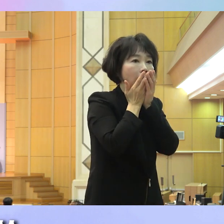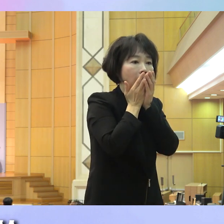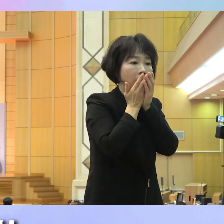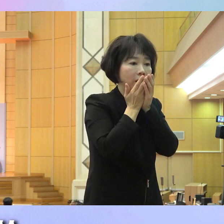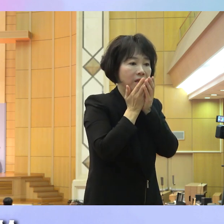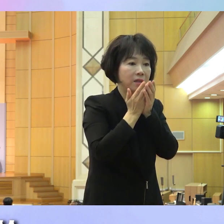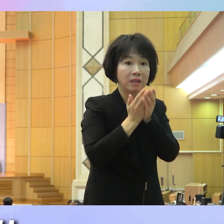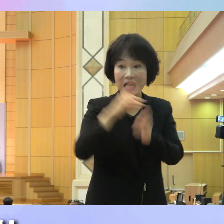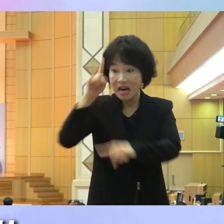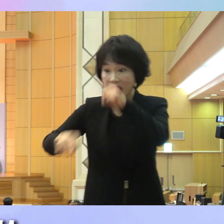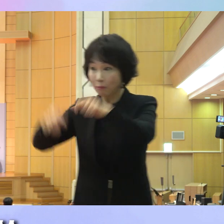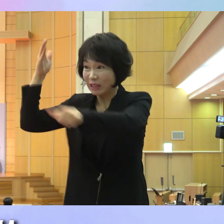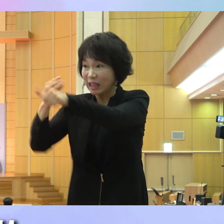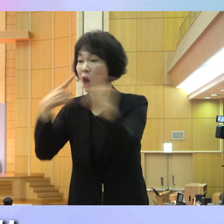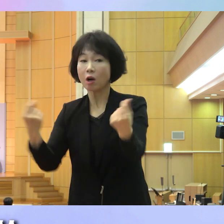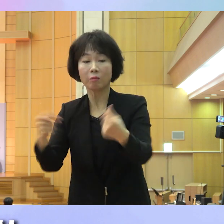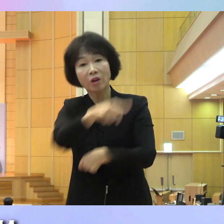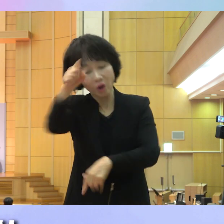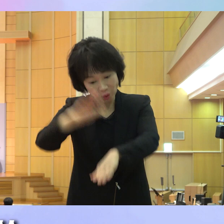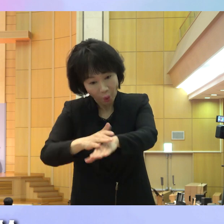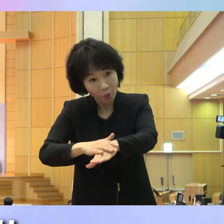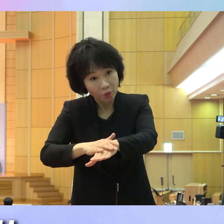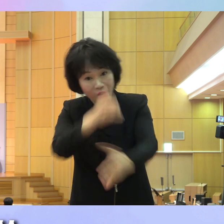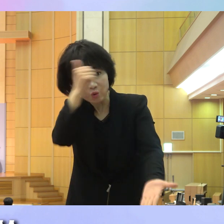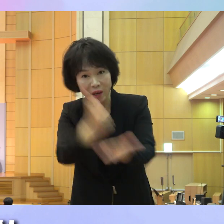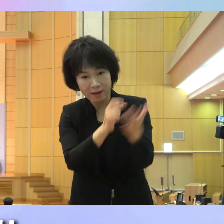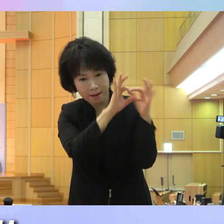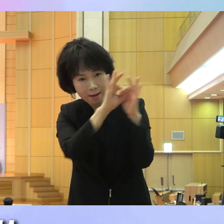나무가지 찍어 잘라버리지. 이 손을 잘라버려라.